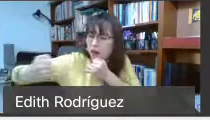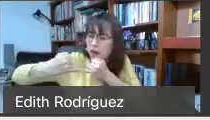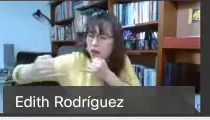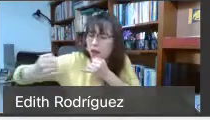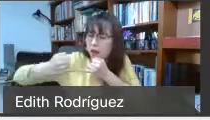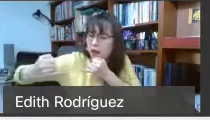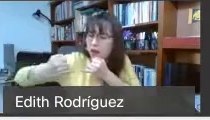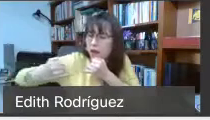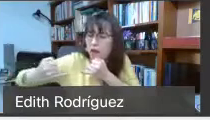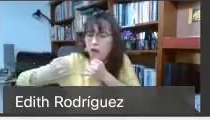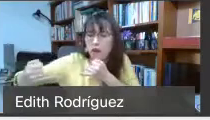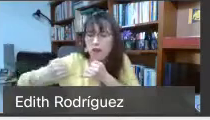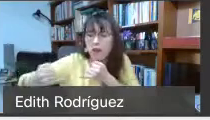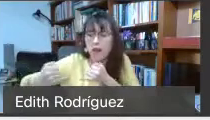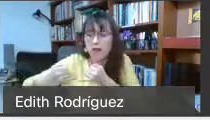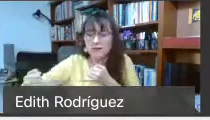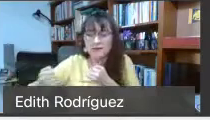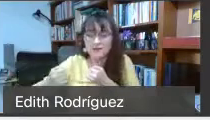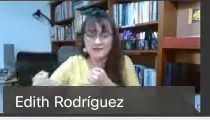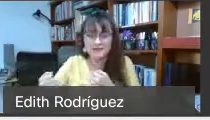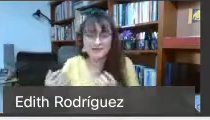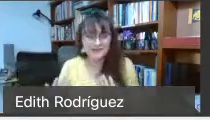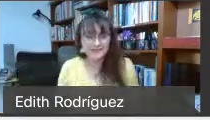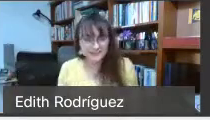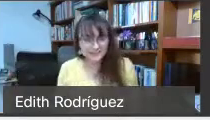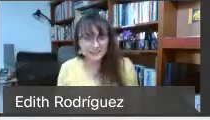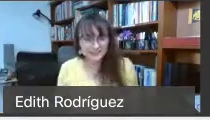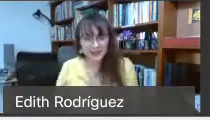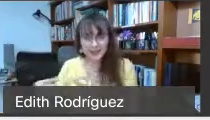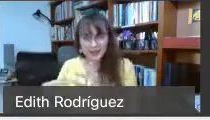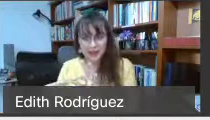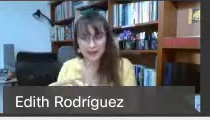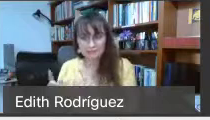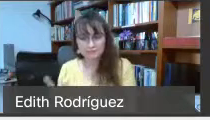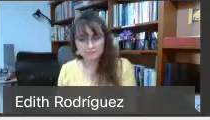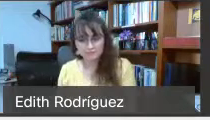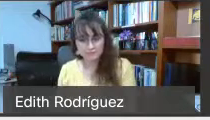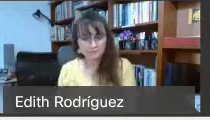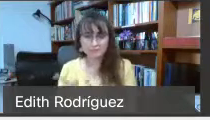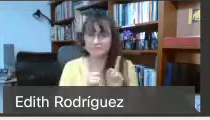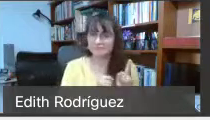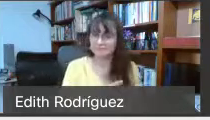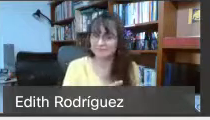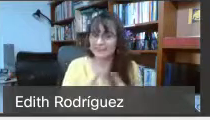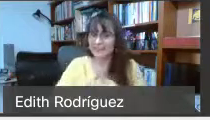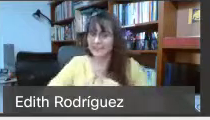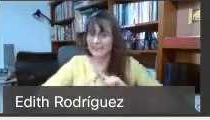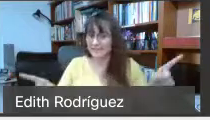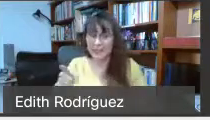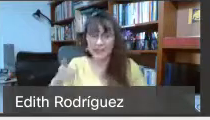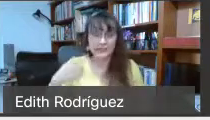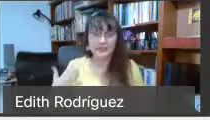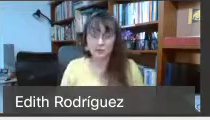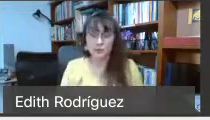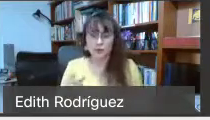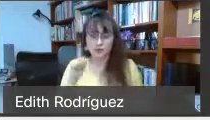permitir acercarnos a una segunda lengua, entender unas gramáticas del español, entender cómo funciona un español en la linealidad